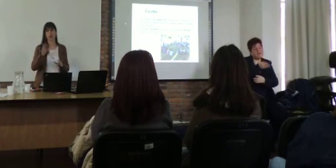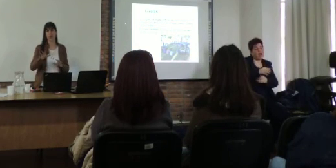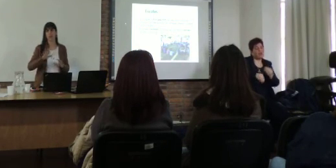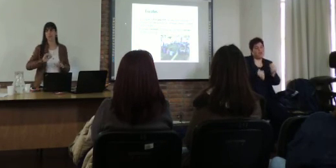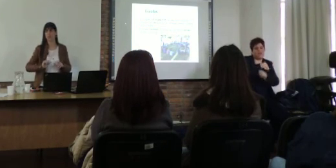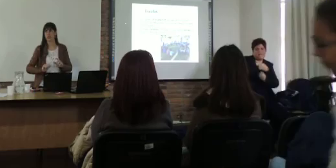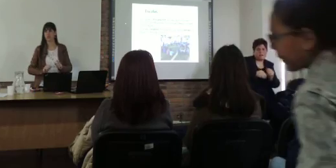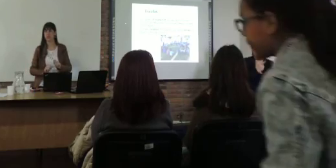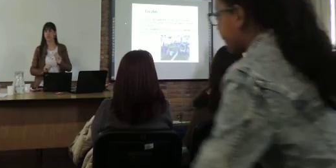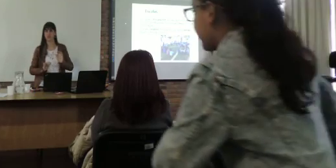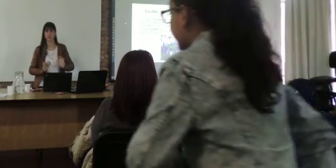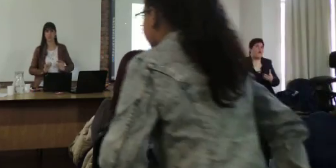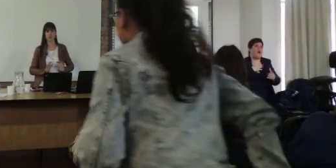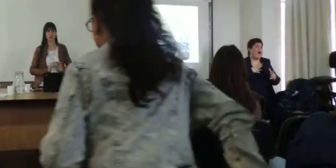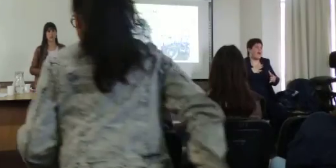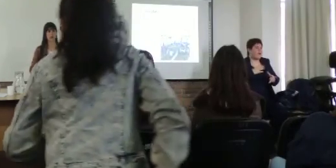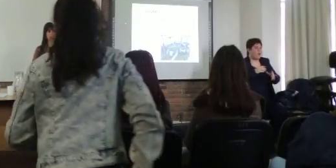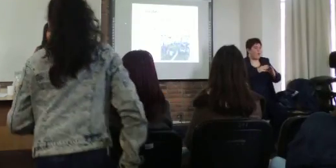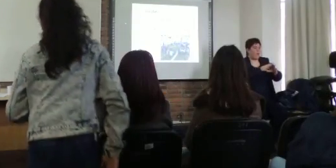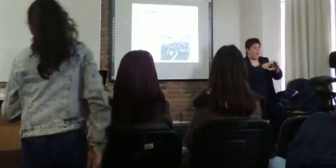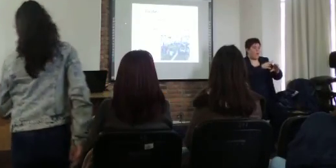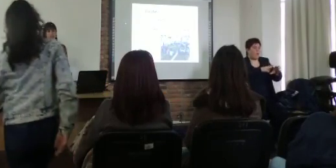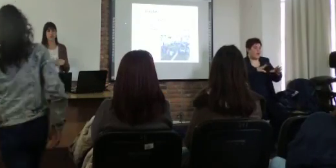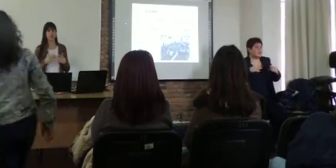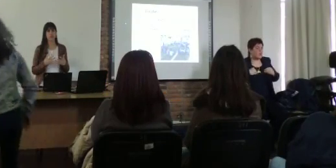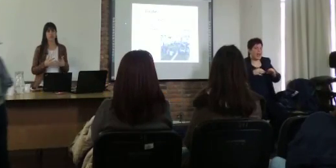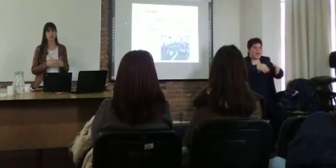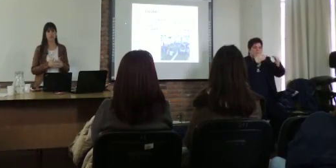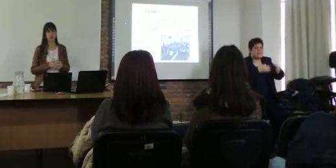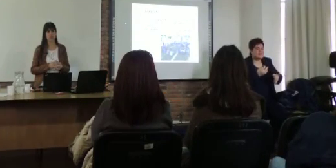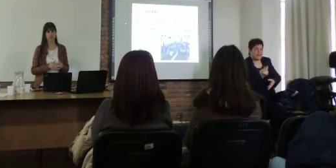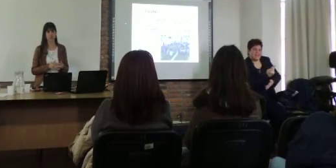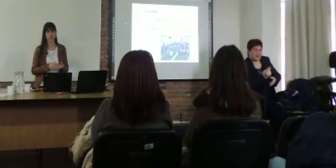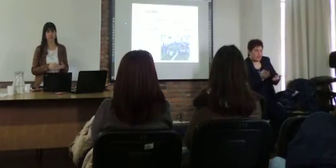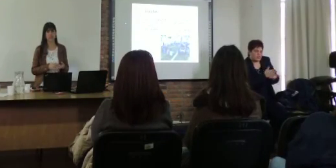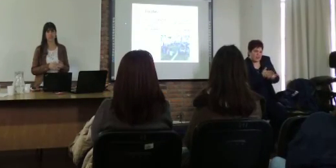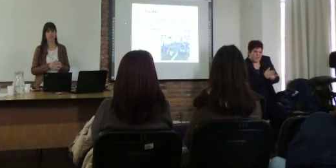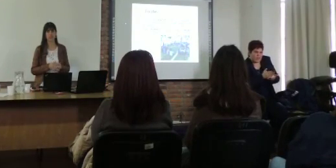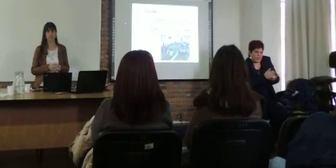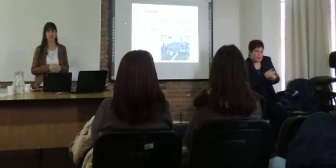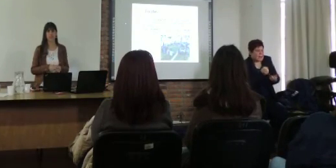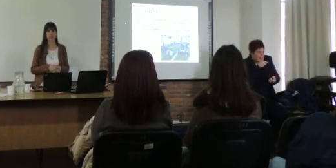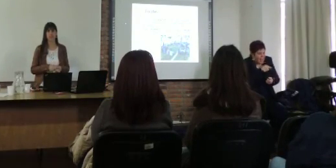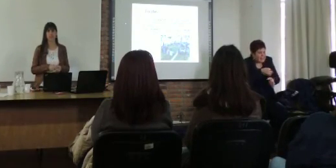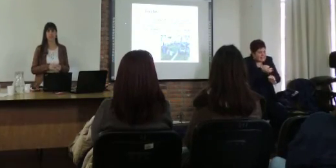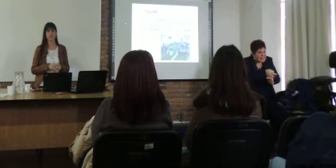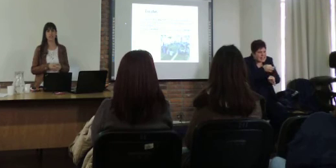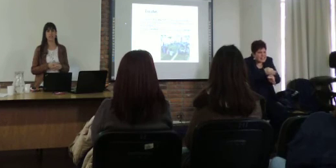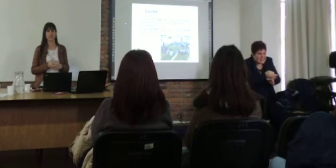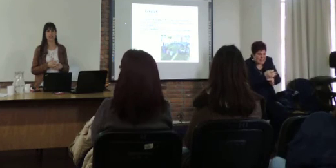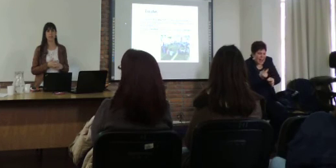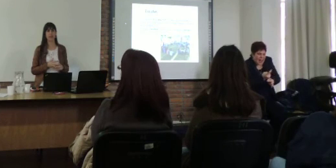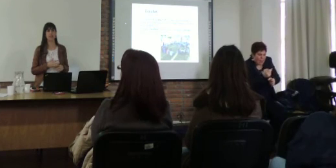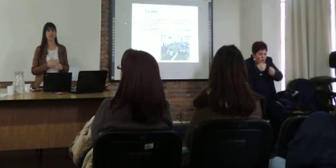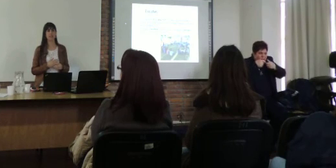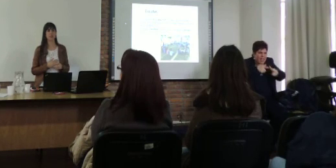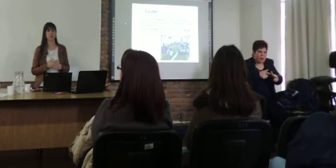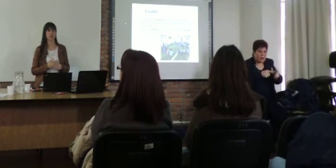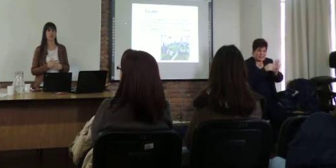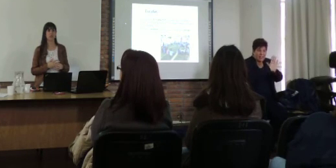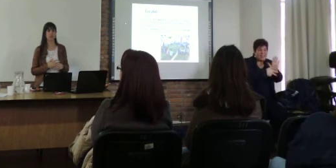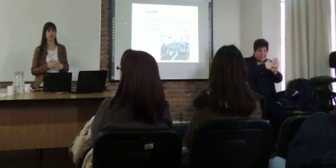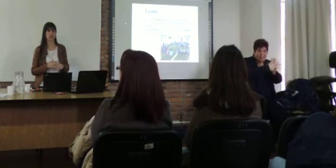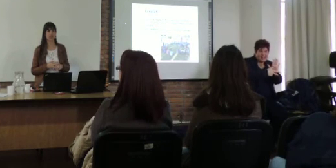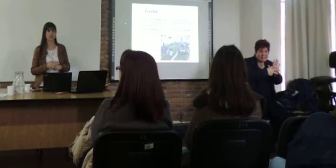em colocar uma escola no Brasil e escola no Uruguai. Já com os surdos, a gente está dizendo então que é mais que